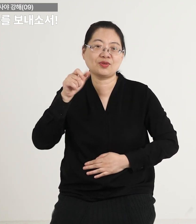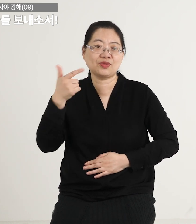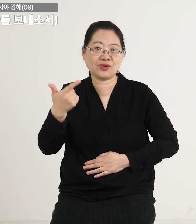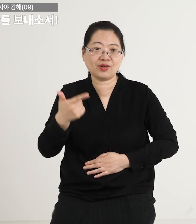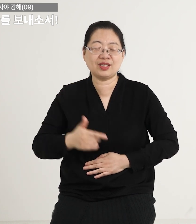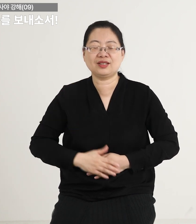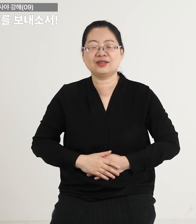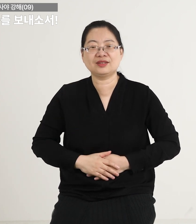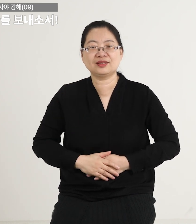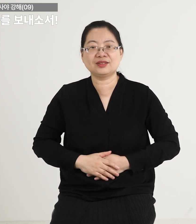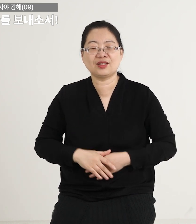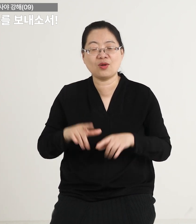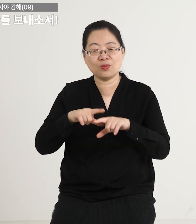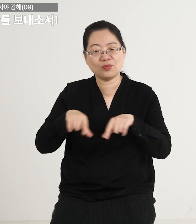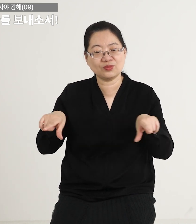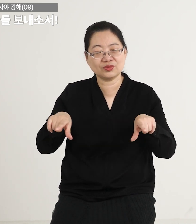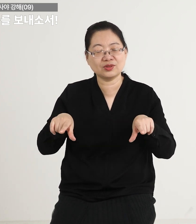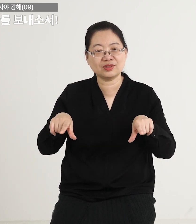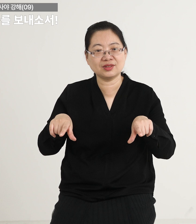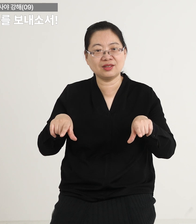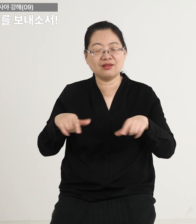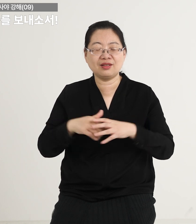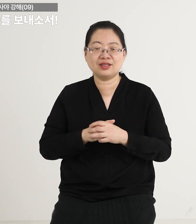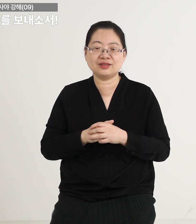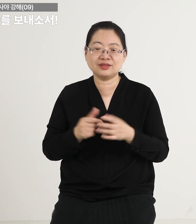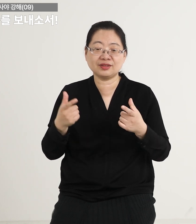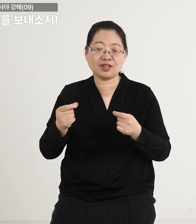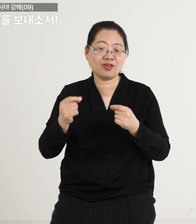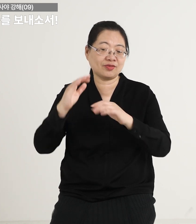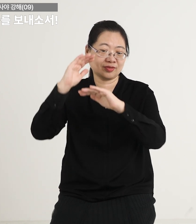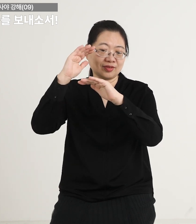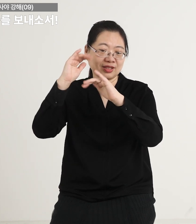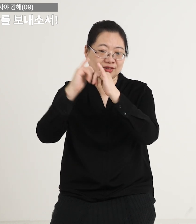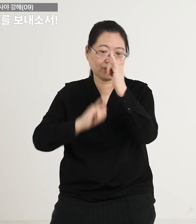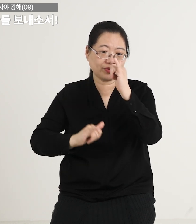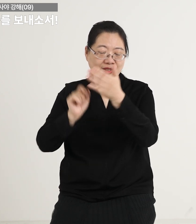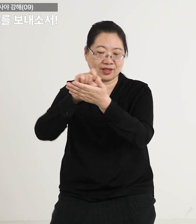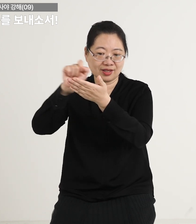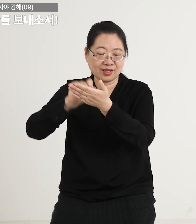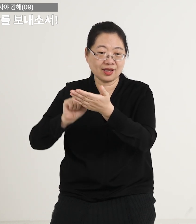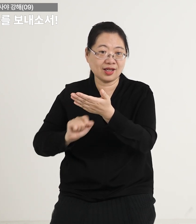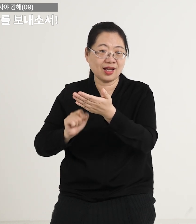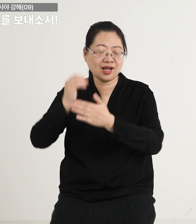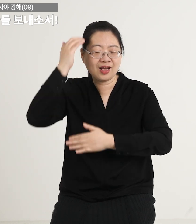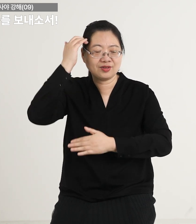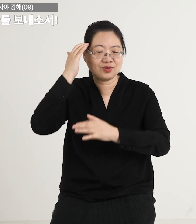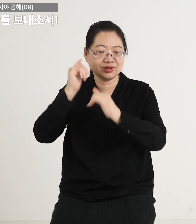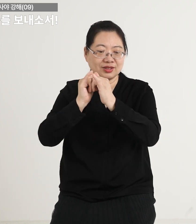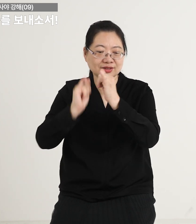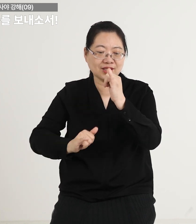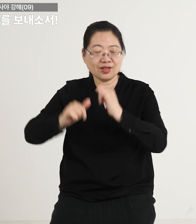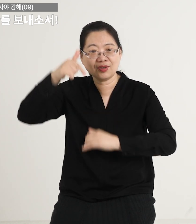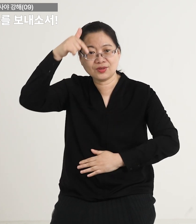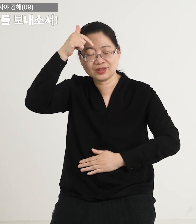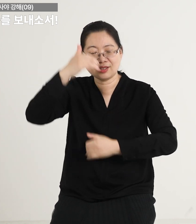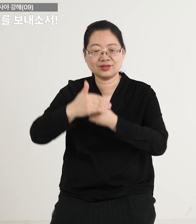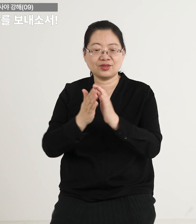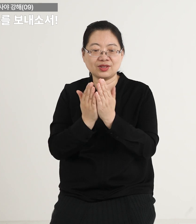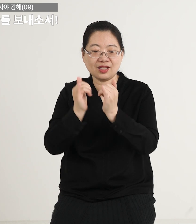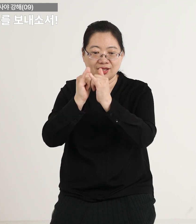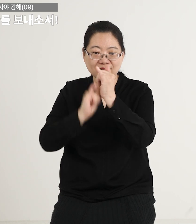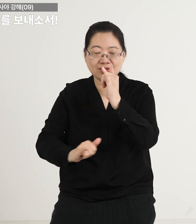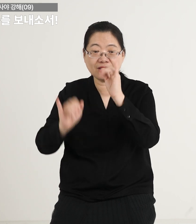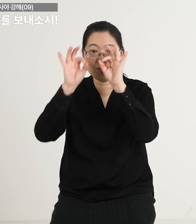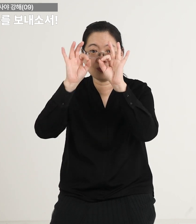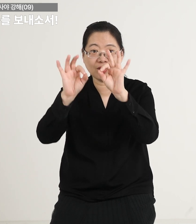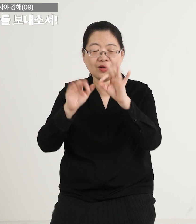16살이에요. 보통 이제 이런 기록들은 뭐 우리 한국 역사나 또 고대 성경의 역사를